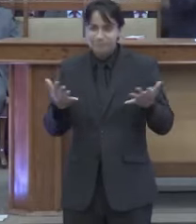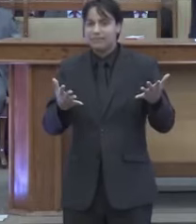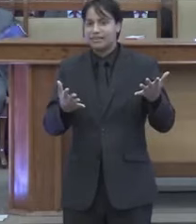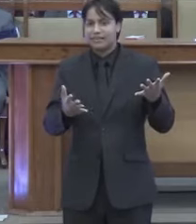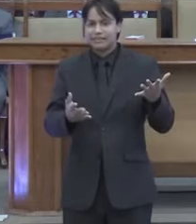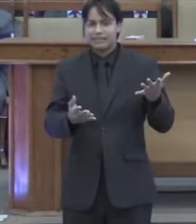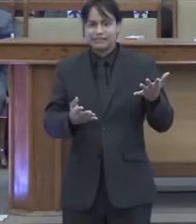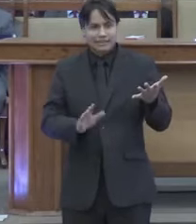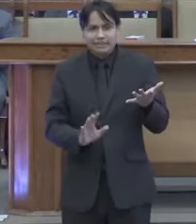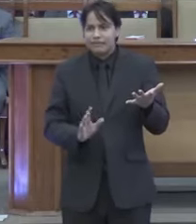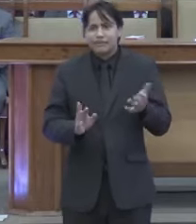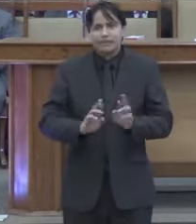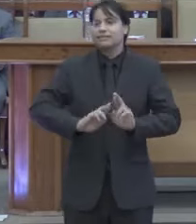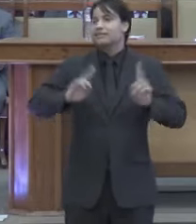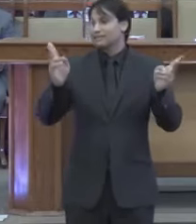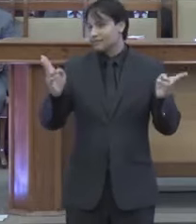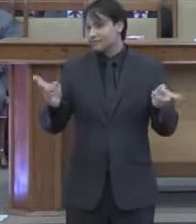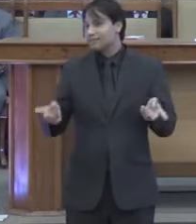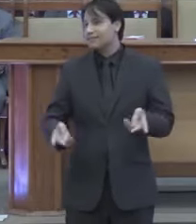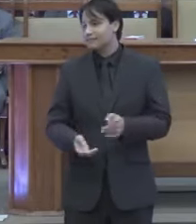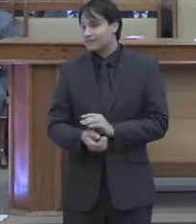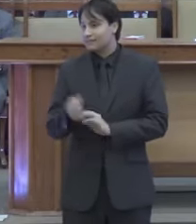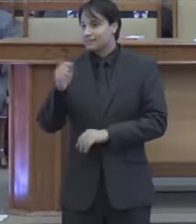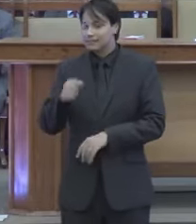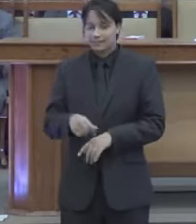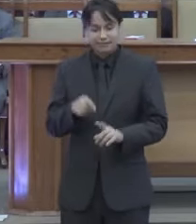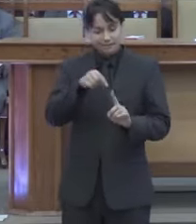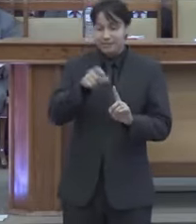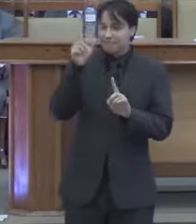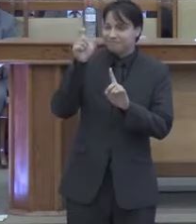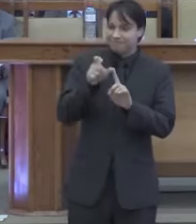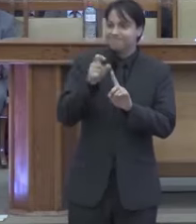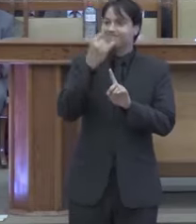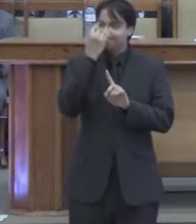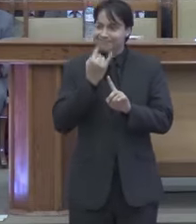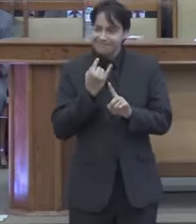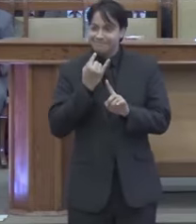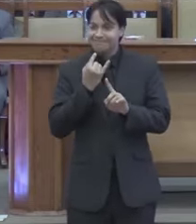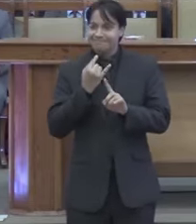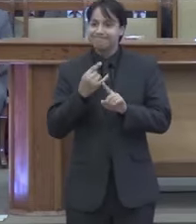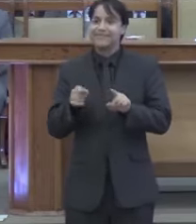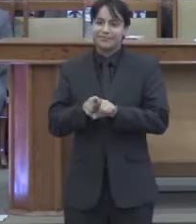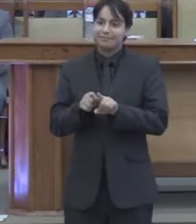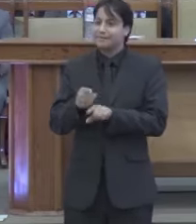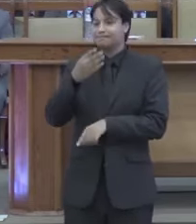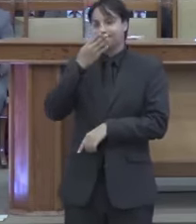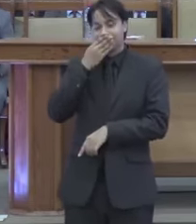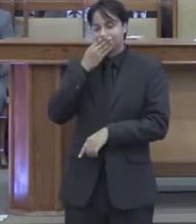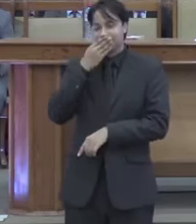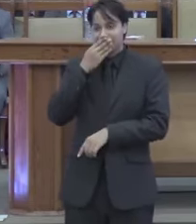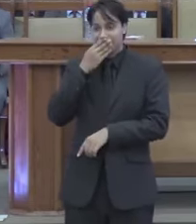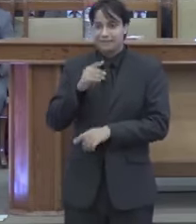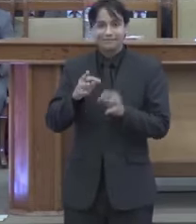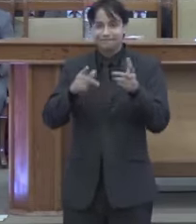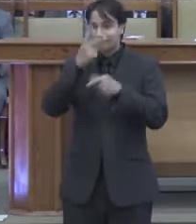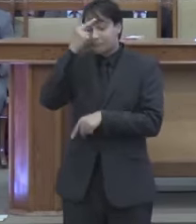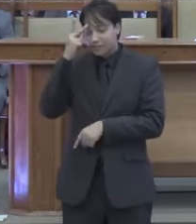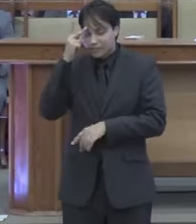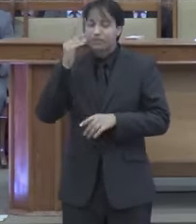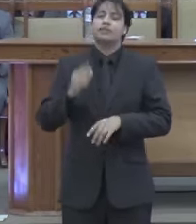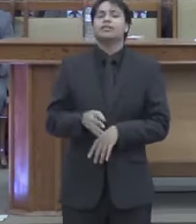de uma lapada só. Aí lá vem o homem endemoniado, cego e não... E todo mundo sabia. Aí